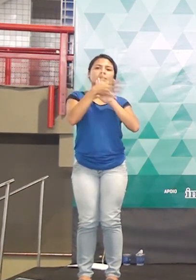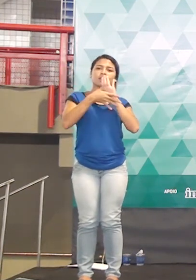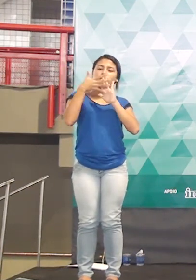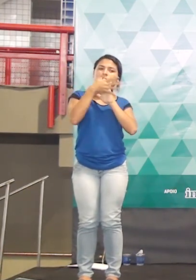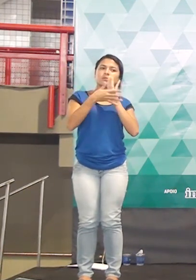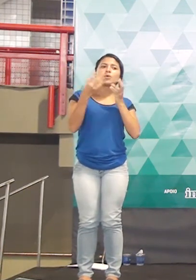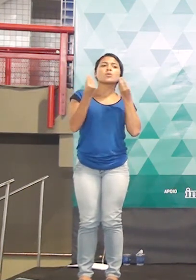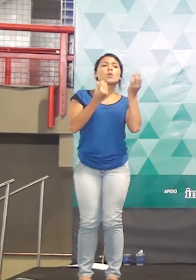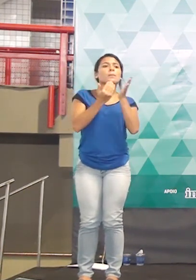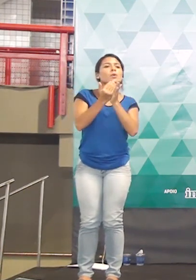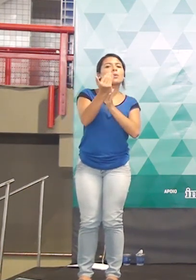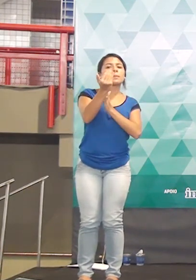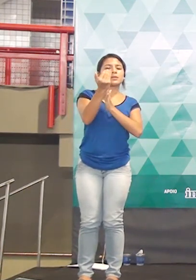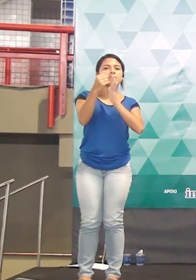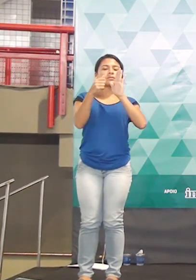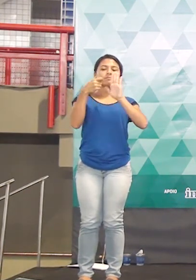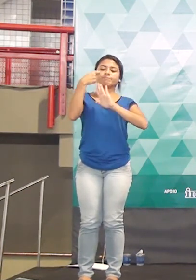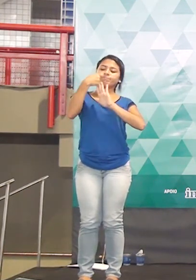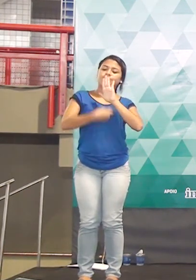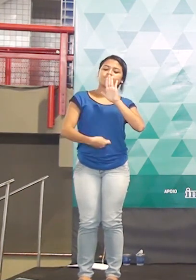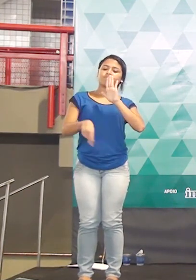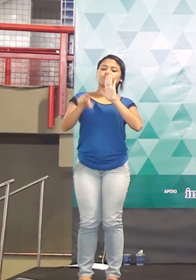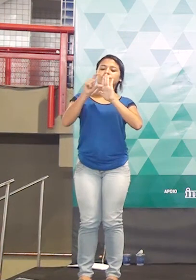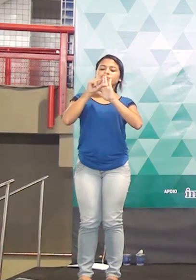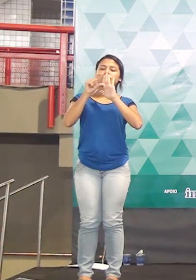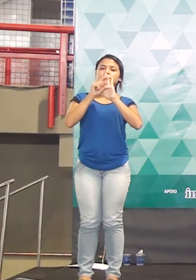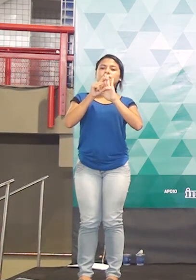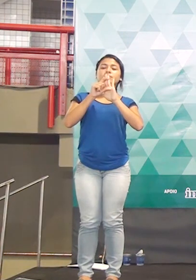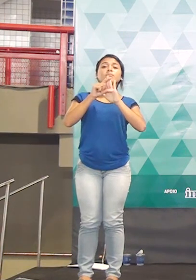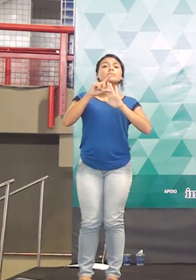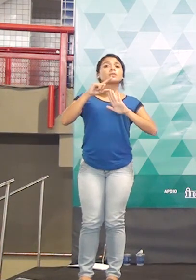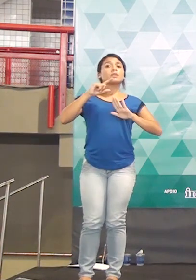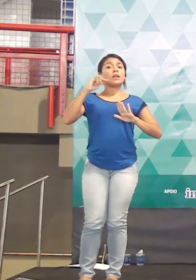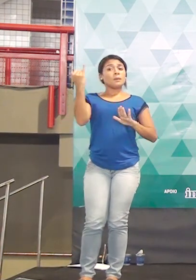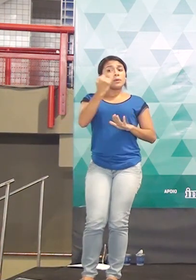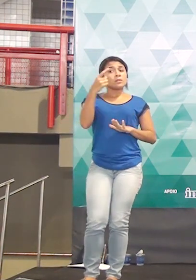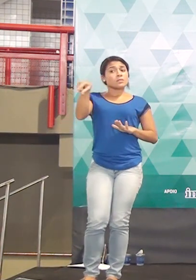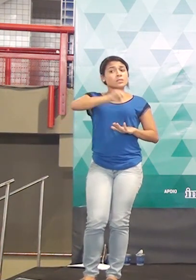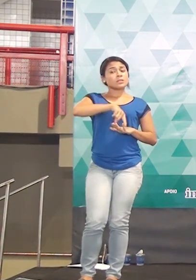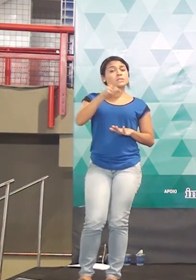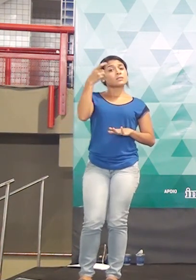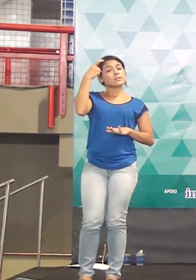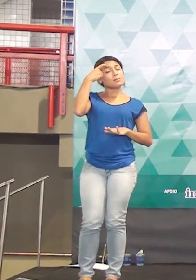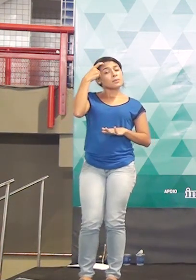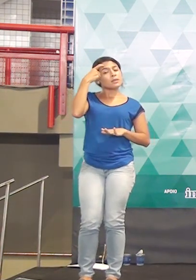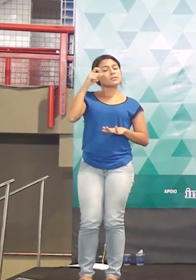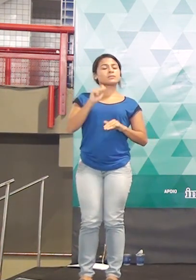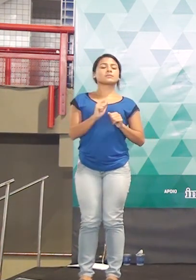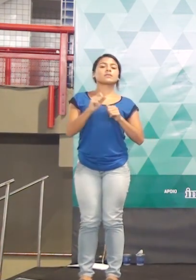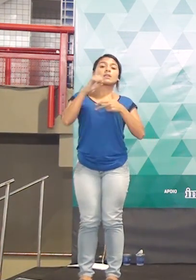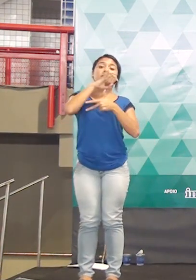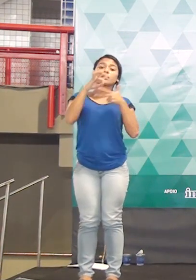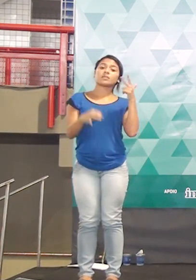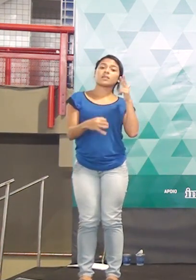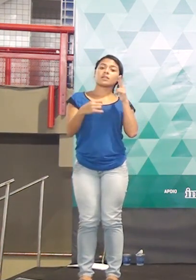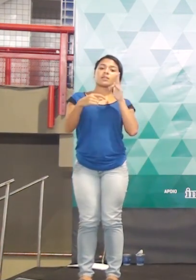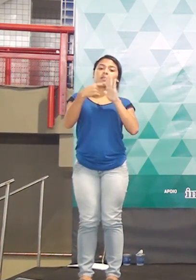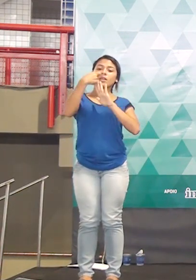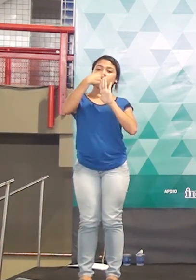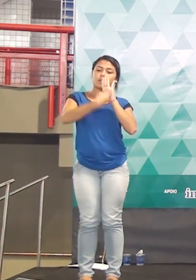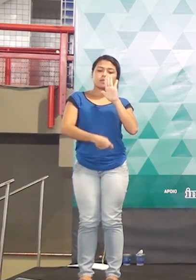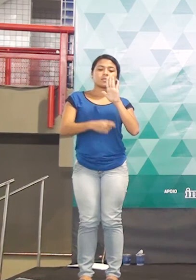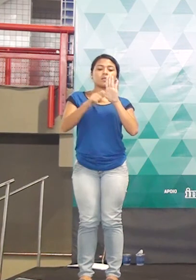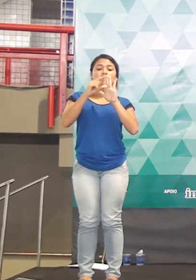começo a redação do Enem? Primeira questão que é interessante você saber. A redação do Enem, o título